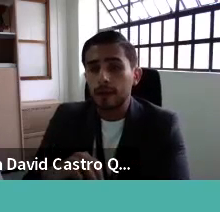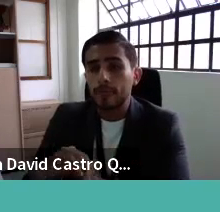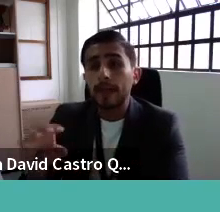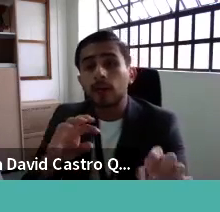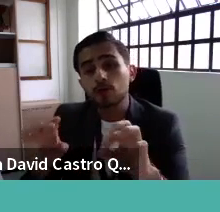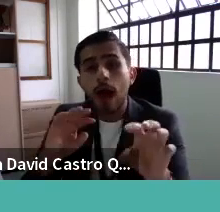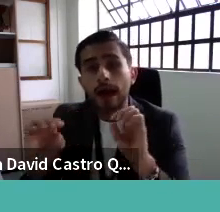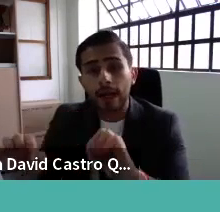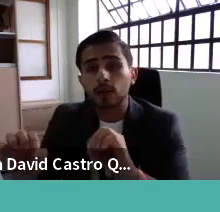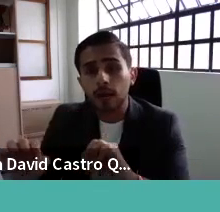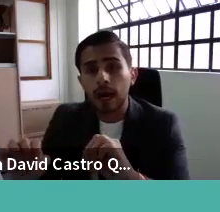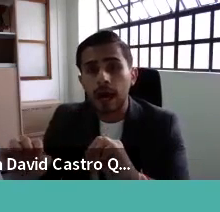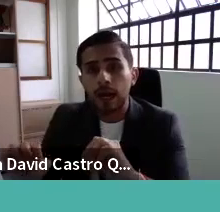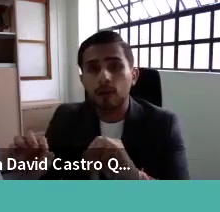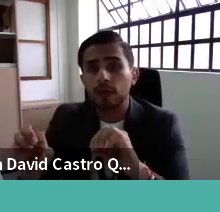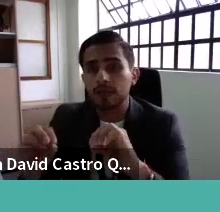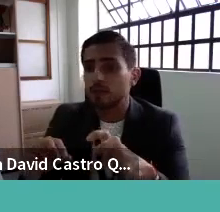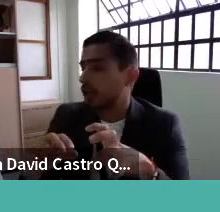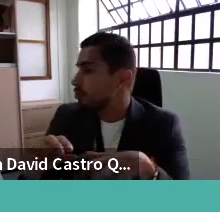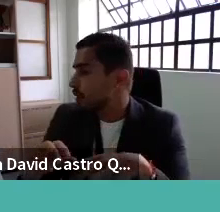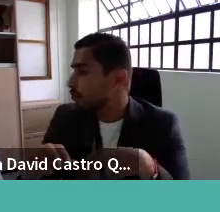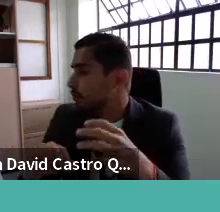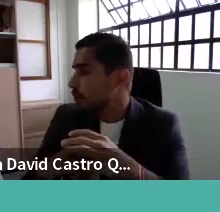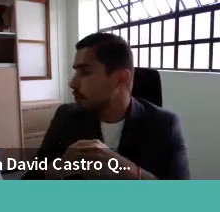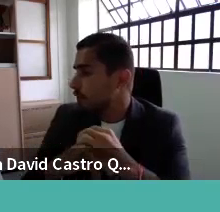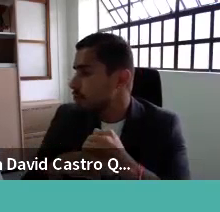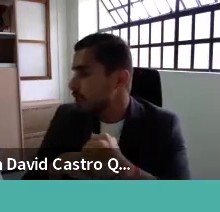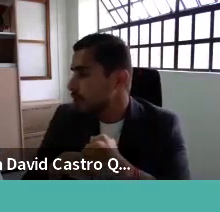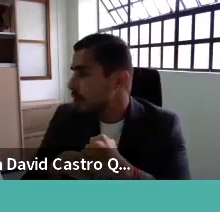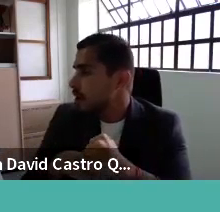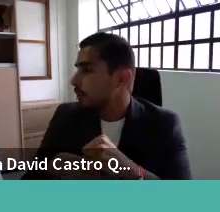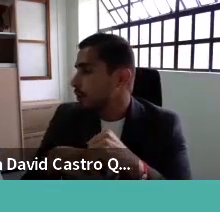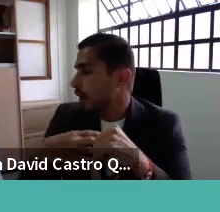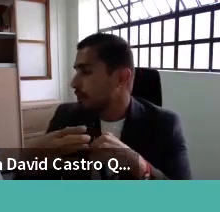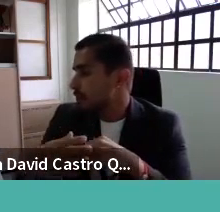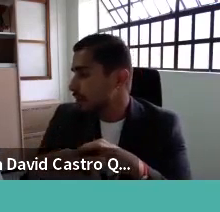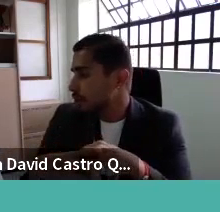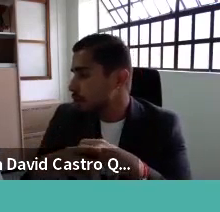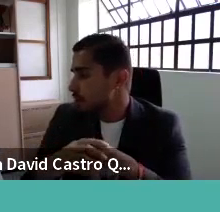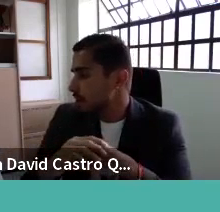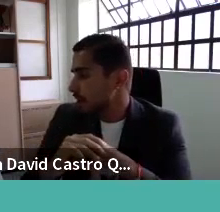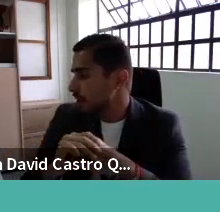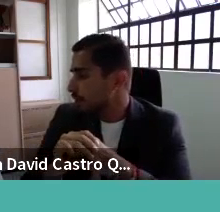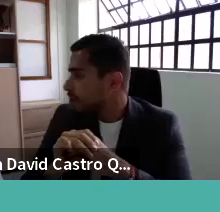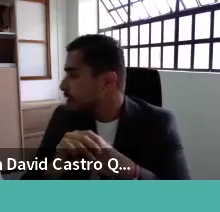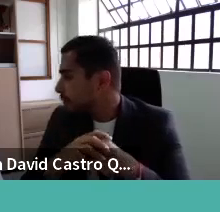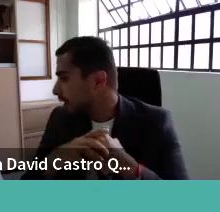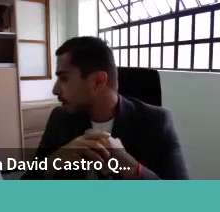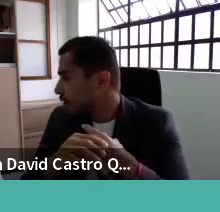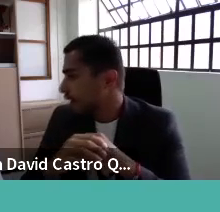e irlos agregando a la conversación, a irle mostrando un poco cómo va fluyendo. Pero ojalá, pues, que todos se vayan uniendo. Ya por aquí veo que